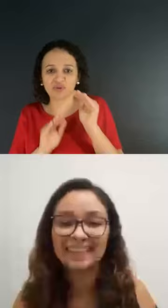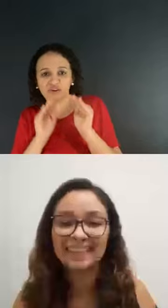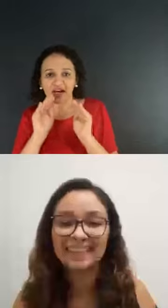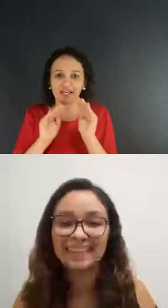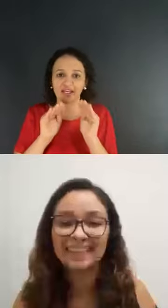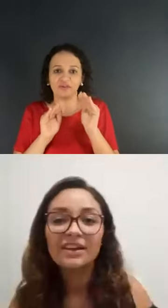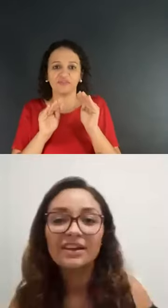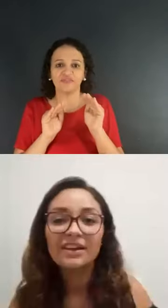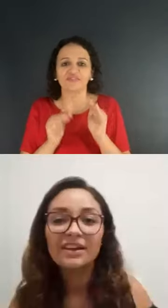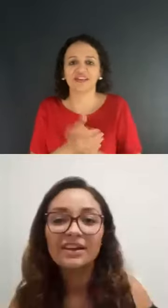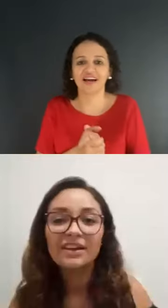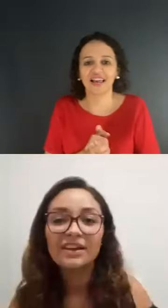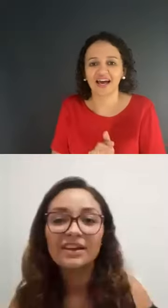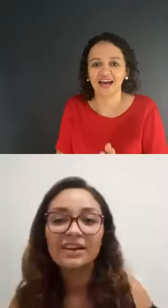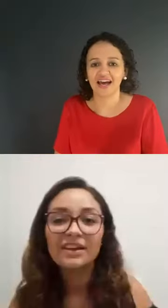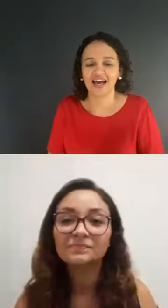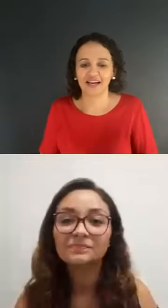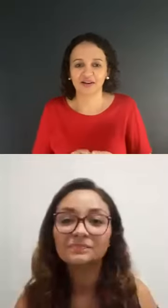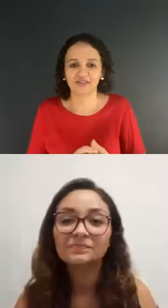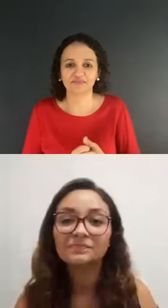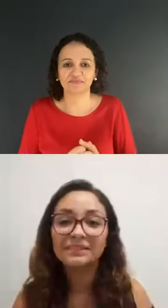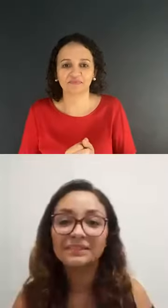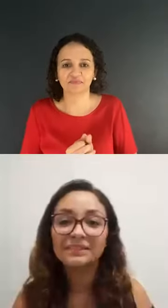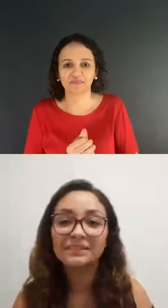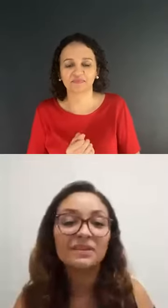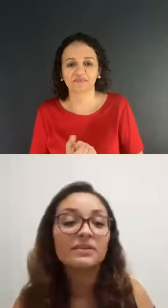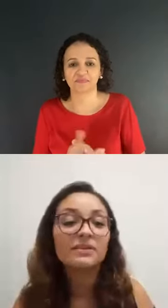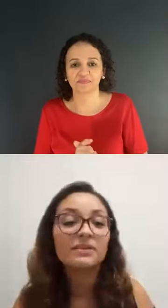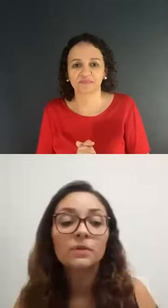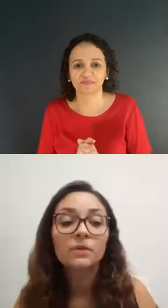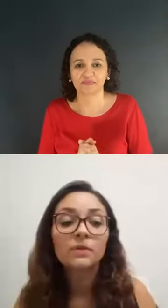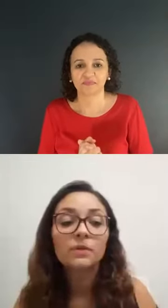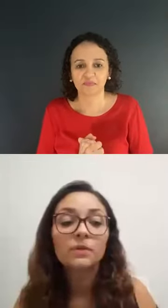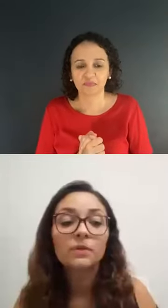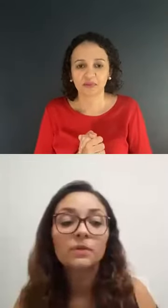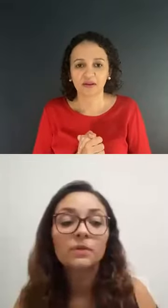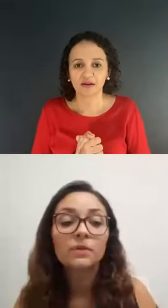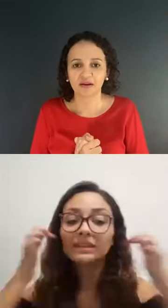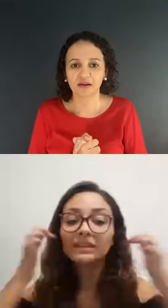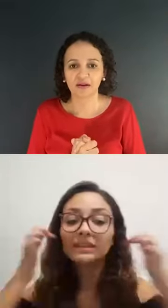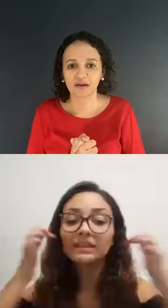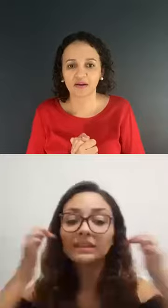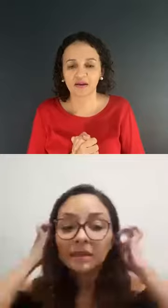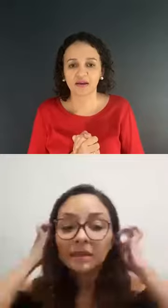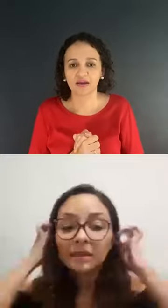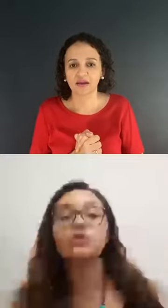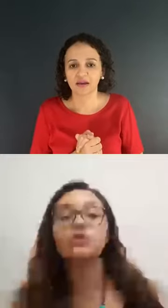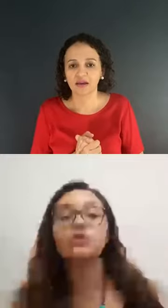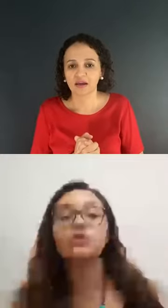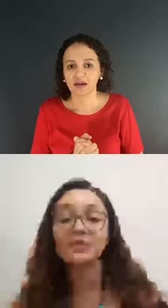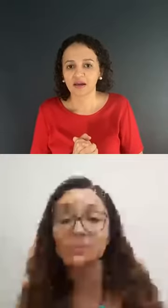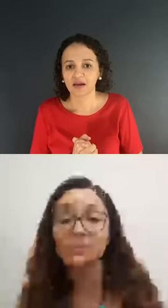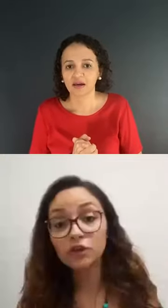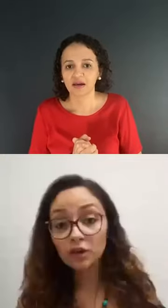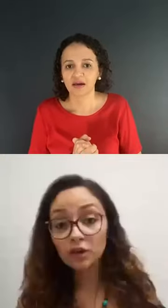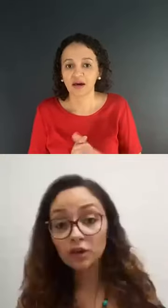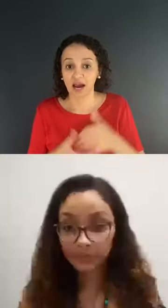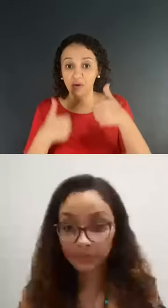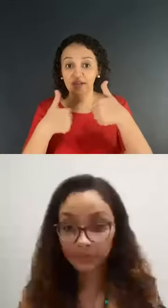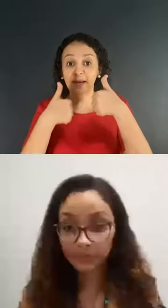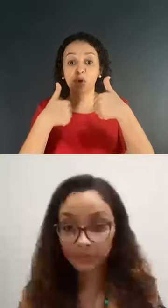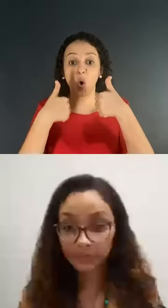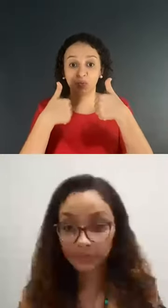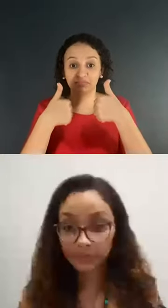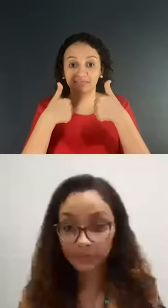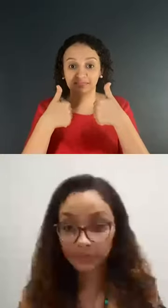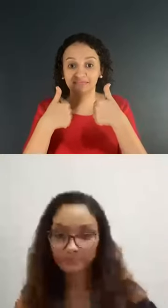Tá, vamos devagarinho. Olha lá. Tá. Bom, vou voltar a falar da onde a gente precisa pedir ajuda.